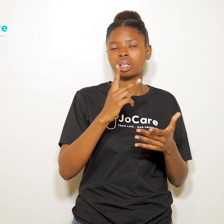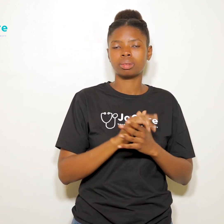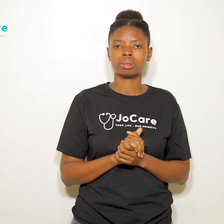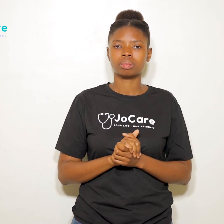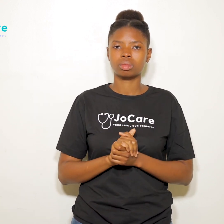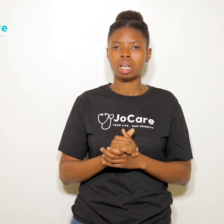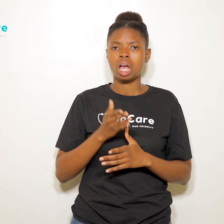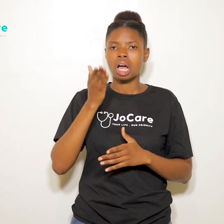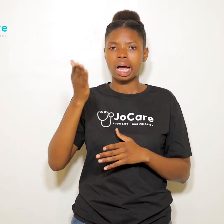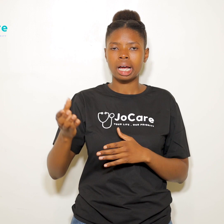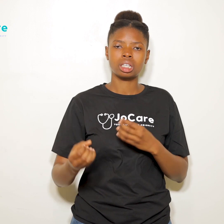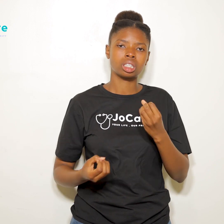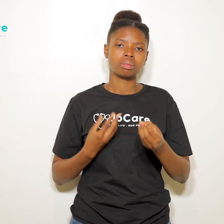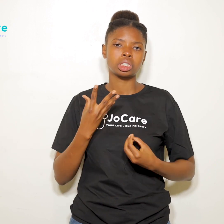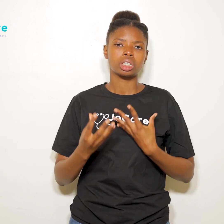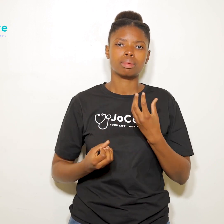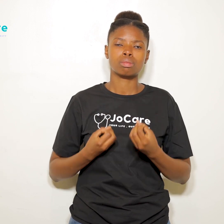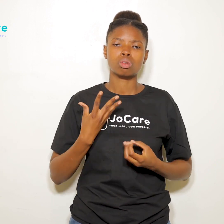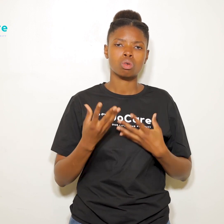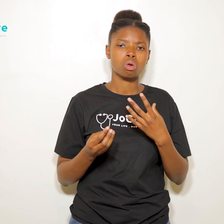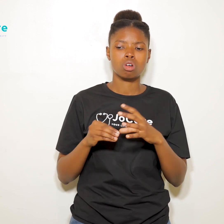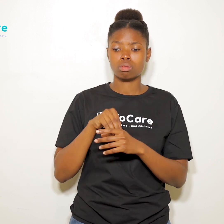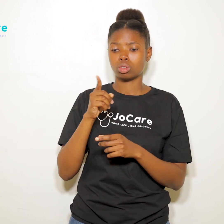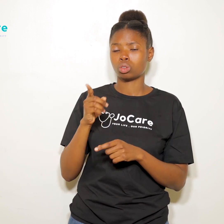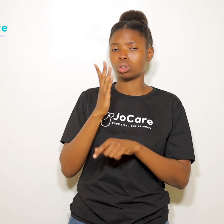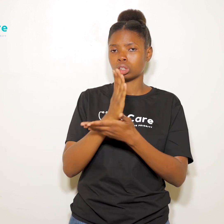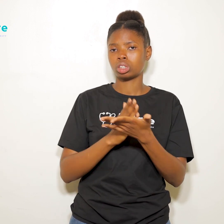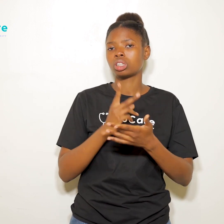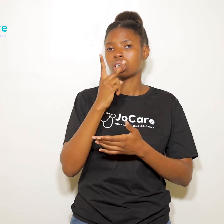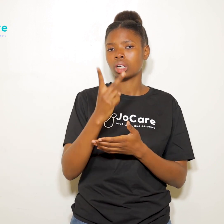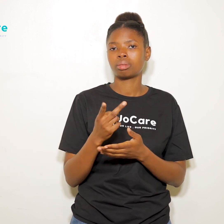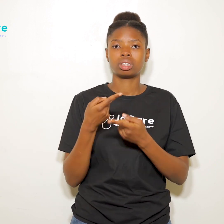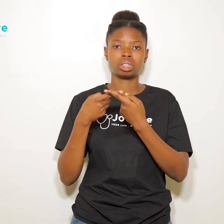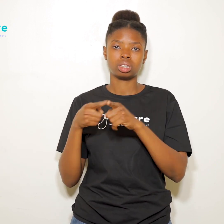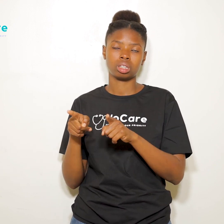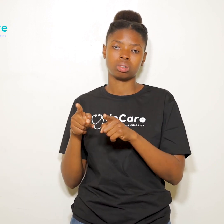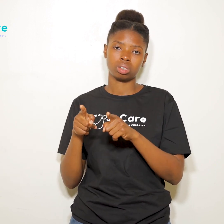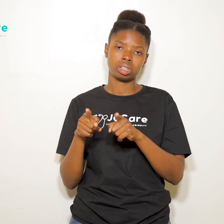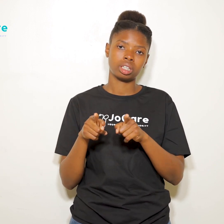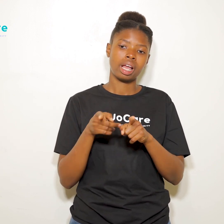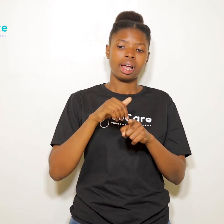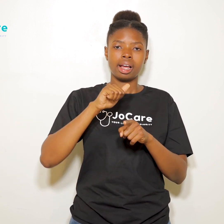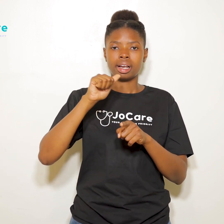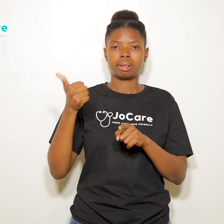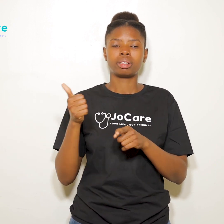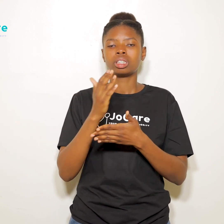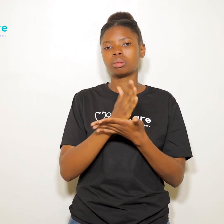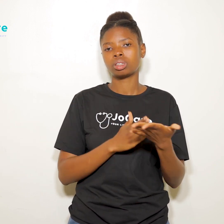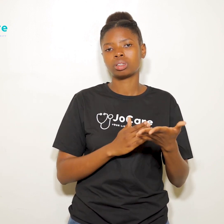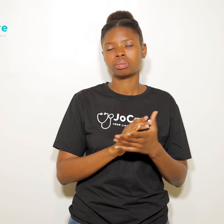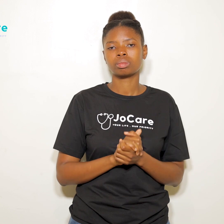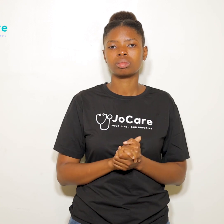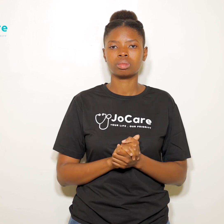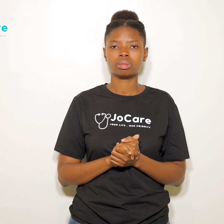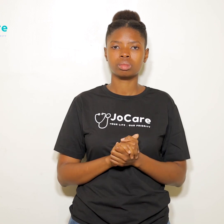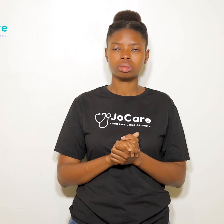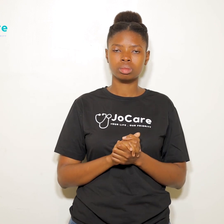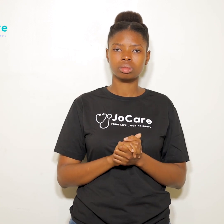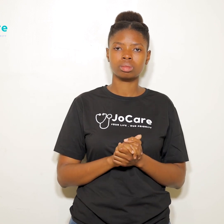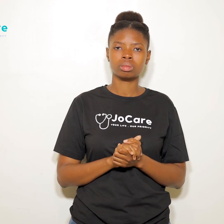Hakaba hari imisemburo iba iri muri icyo gice cya kabiri itandukanye n'ibindi bice. Harimo imisemburo yitwa yo